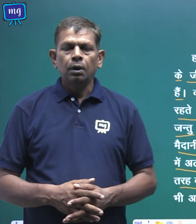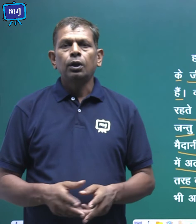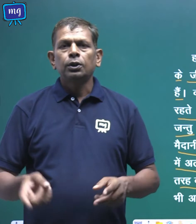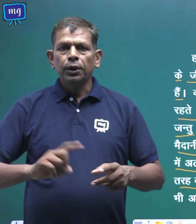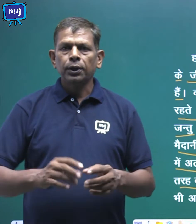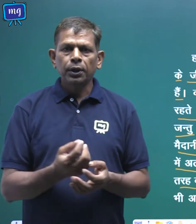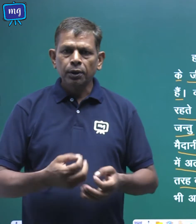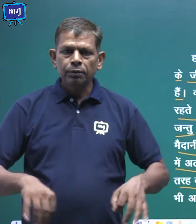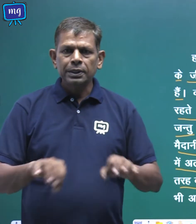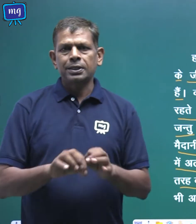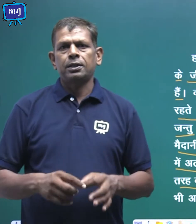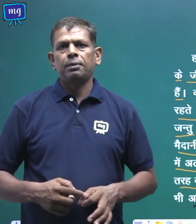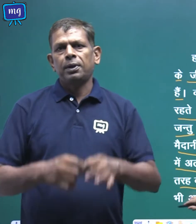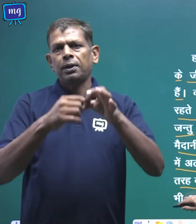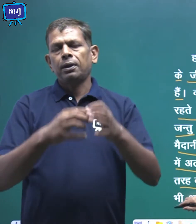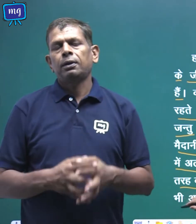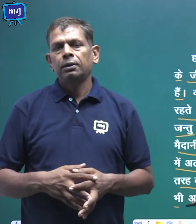जिनकी विशेषताएं भी